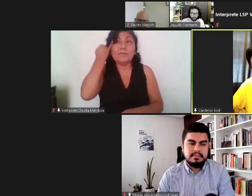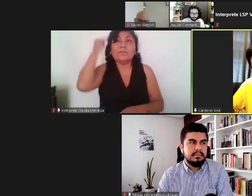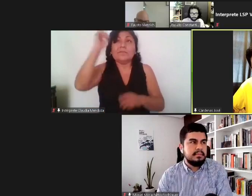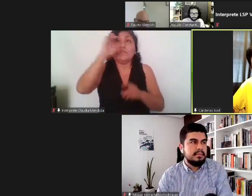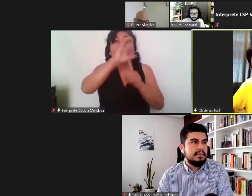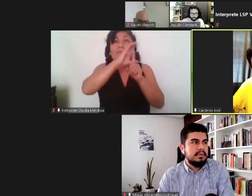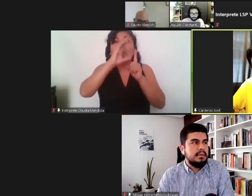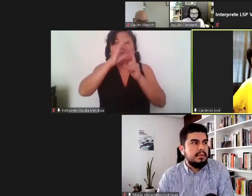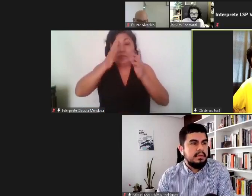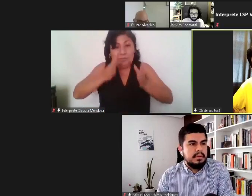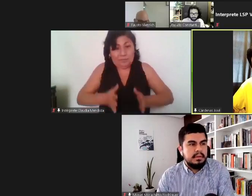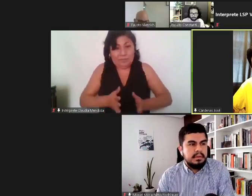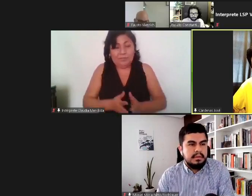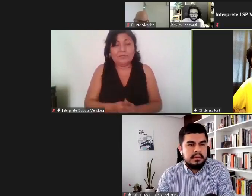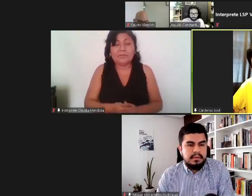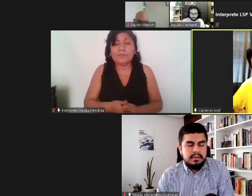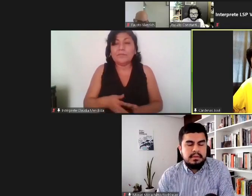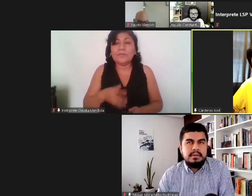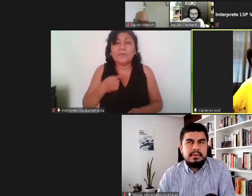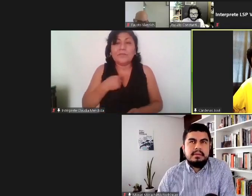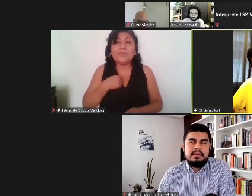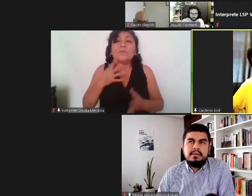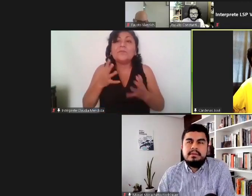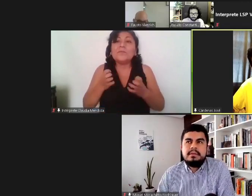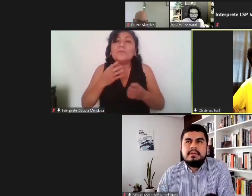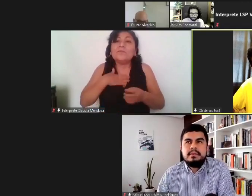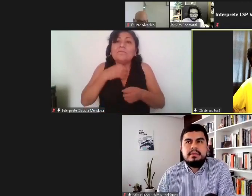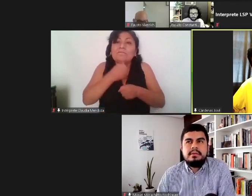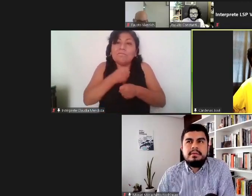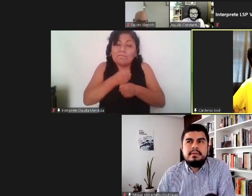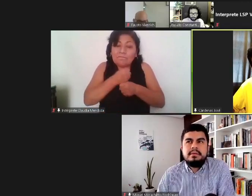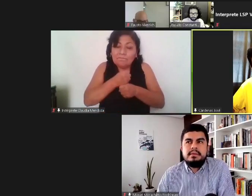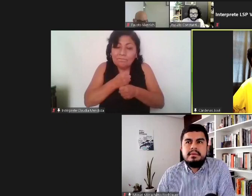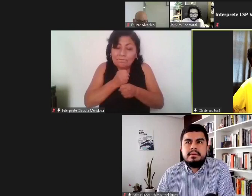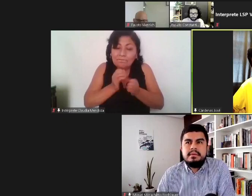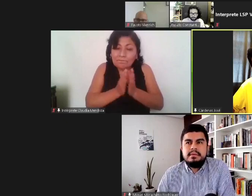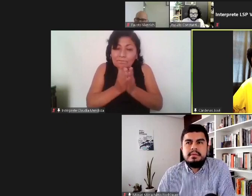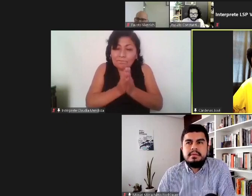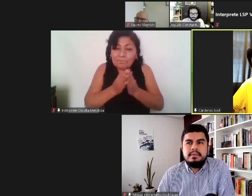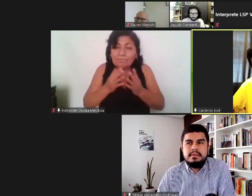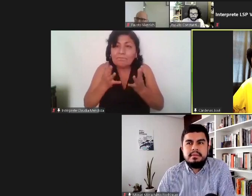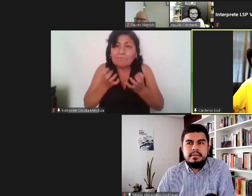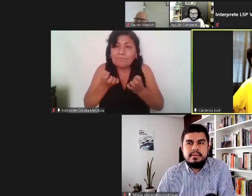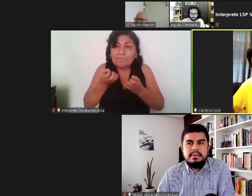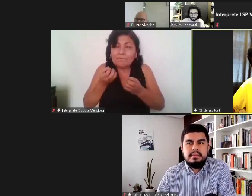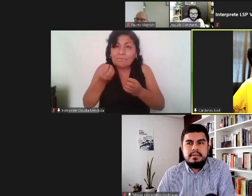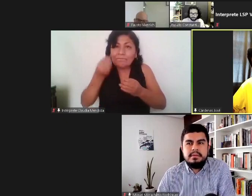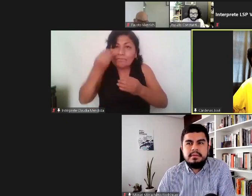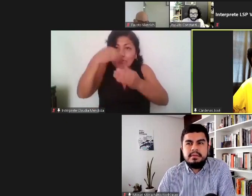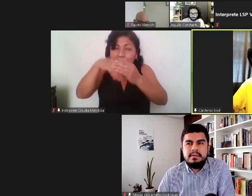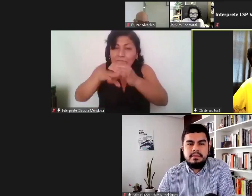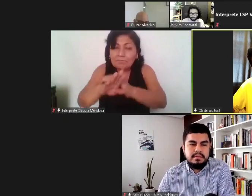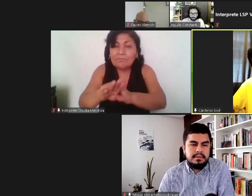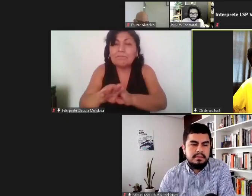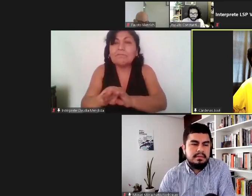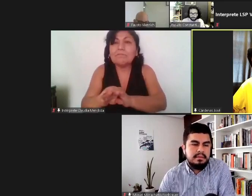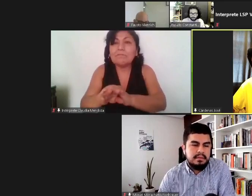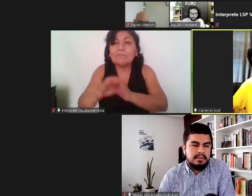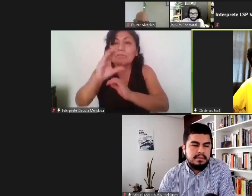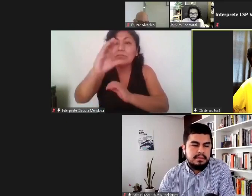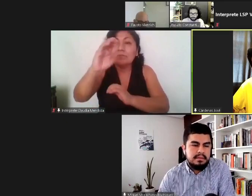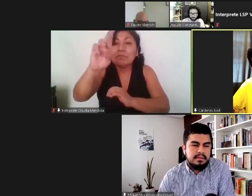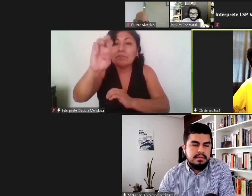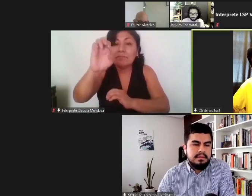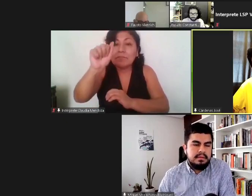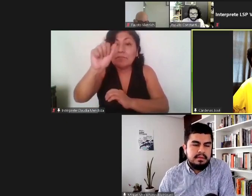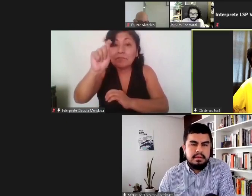hacer que mi obra esté, como se llama, consignada en Creative Commons, ¿me quita utilidades económicas?